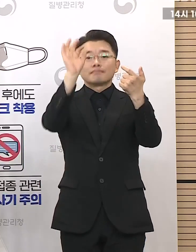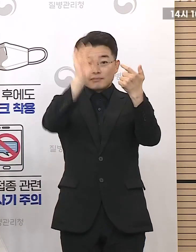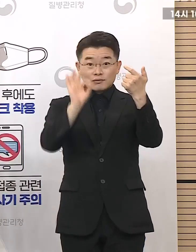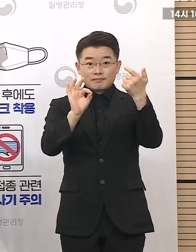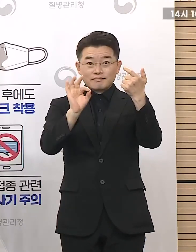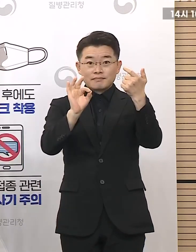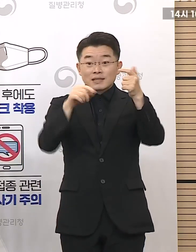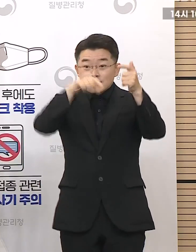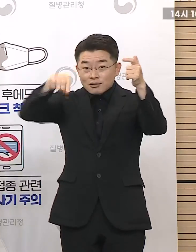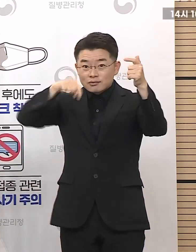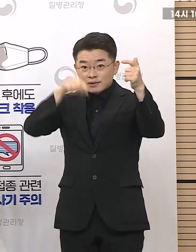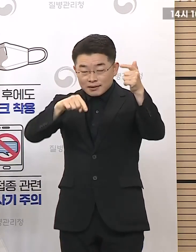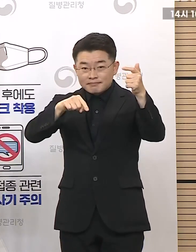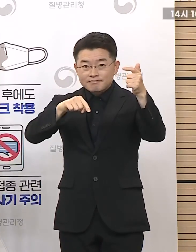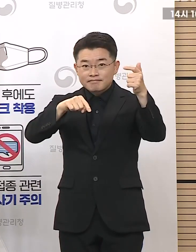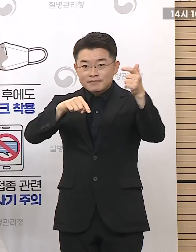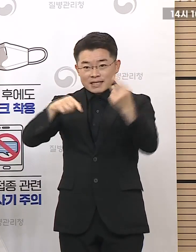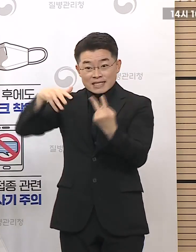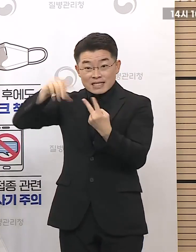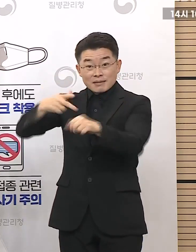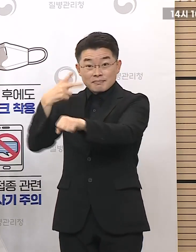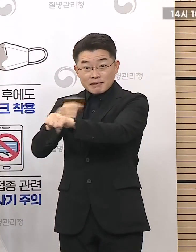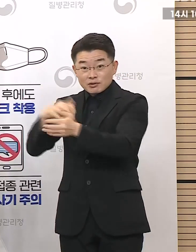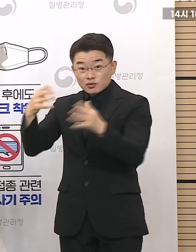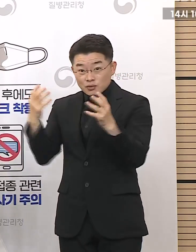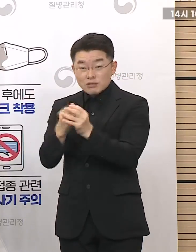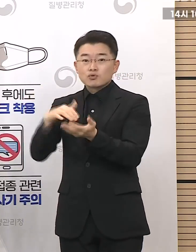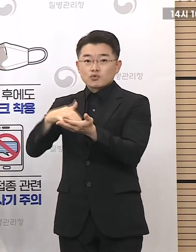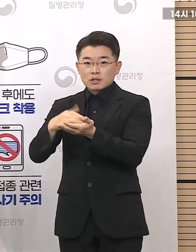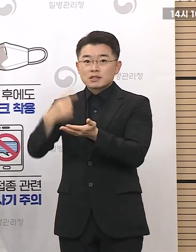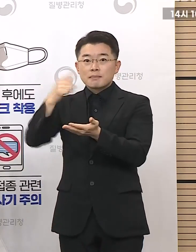60.1%이며 이 중 1,850만